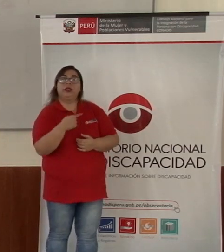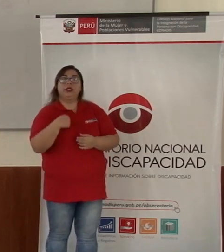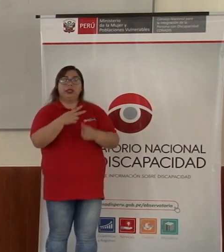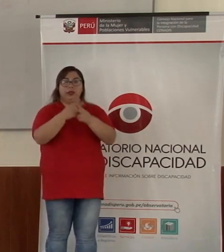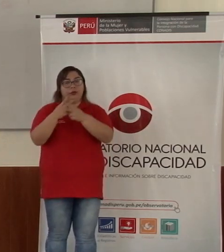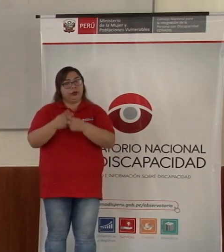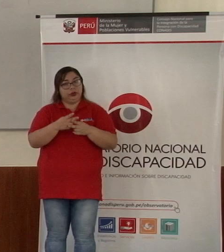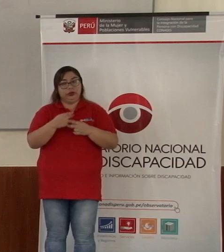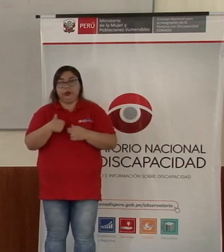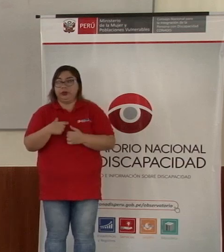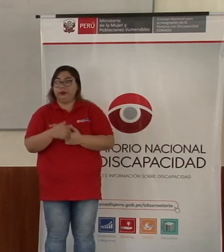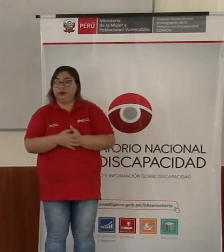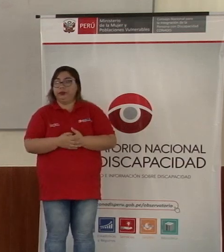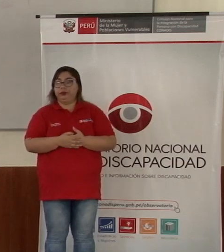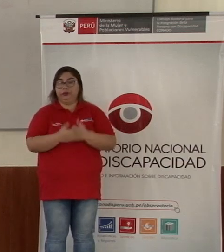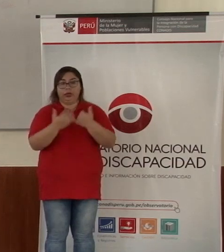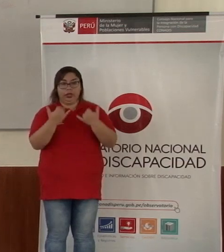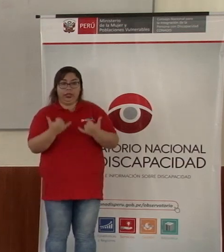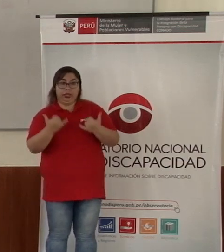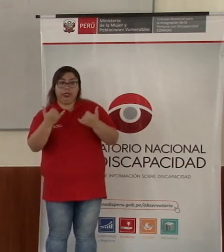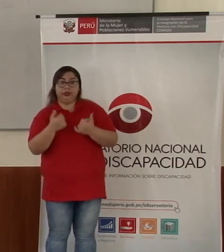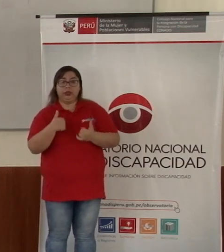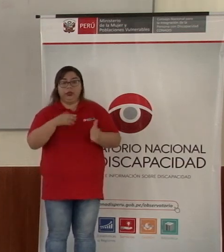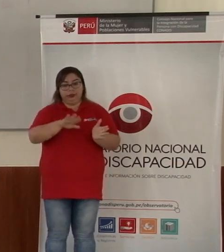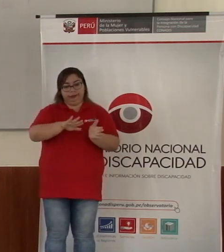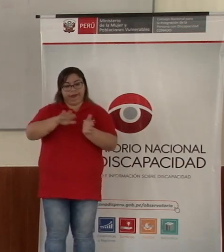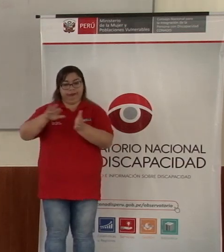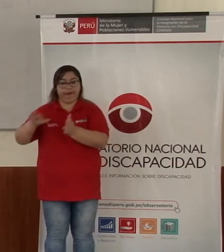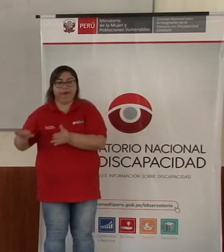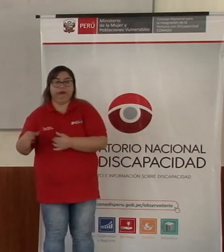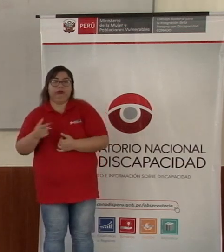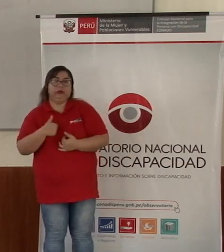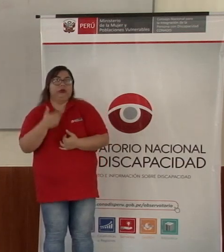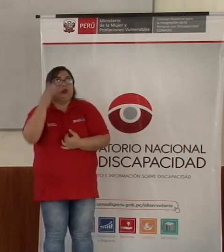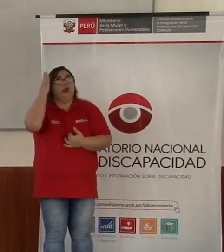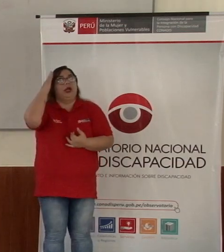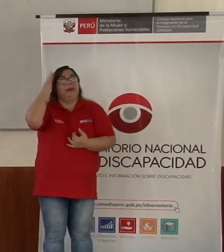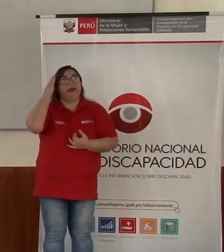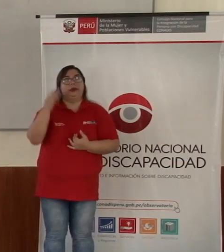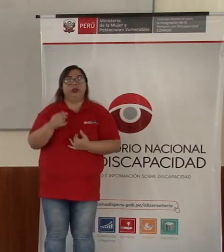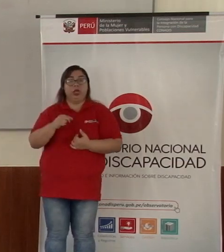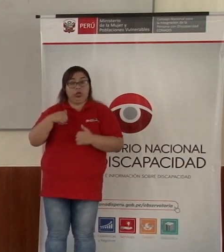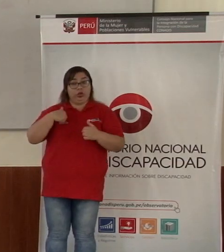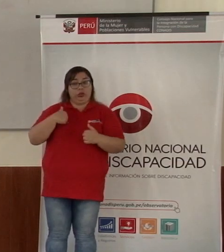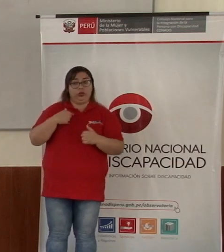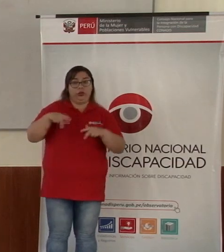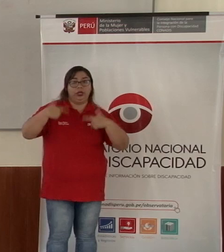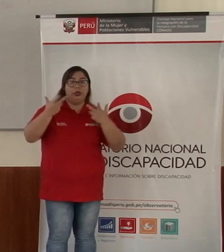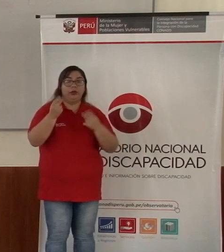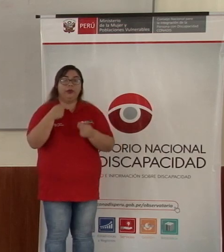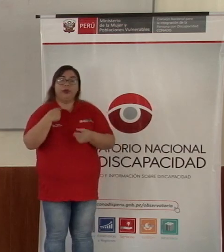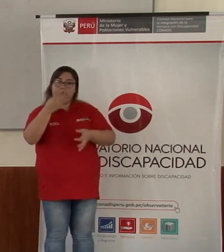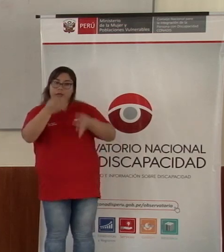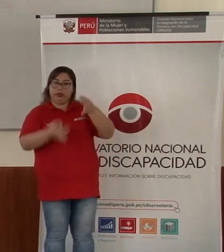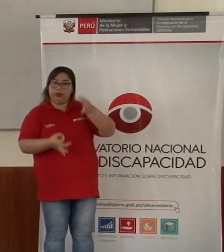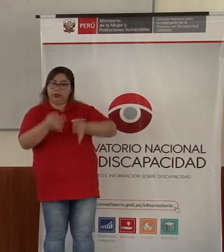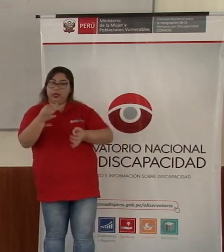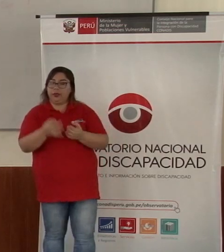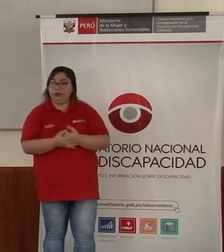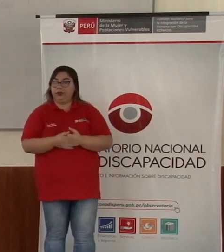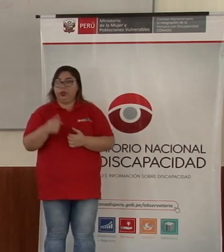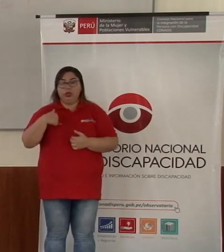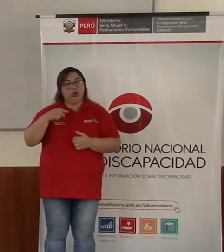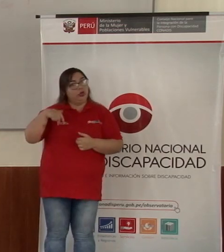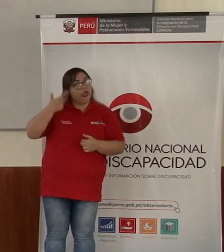interdicto y eso me descalificaba a mí como agente capaz. Ya no podía realizar negocios jurídicos, no